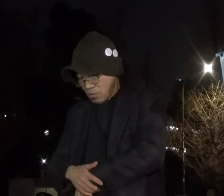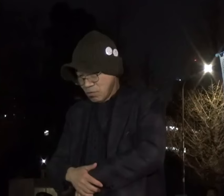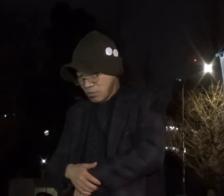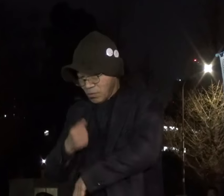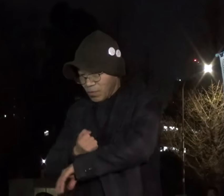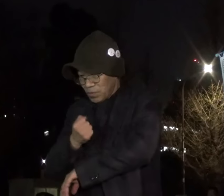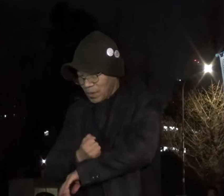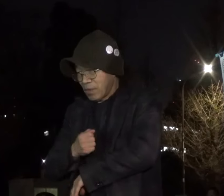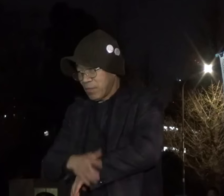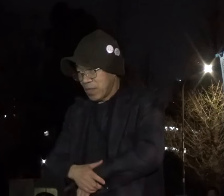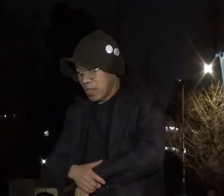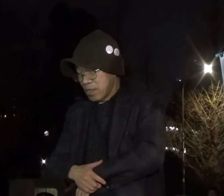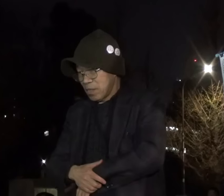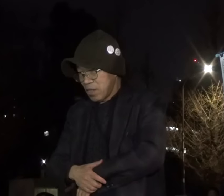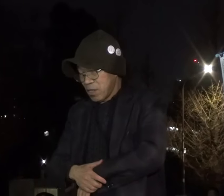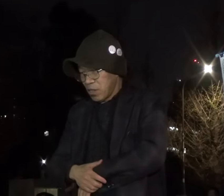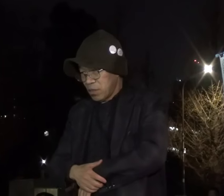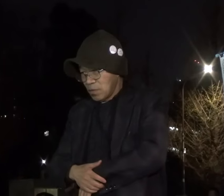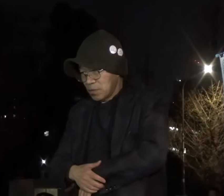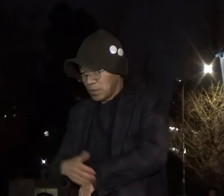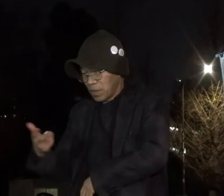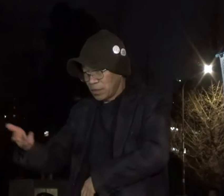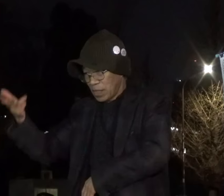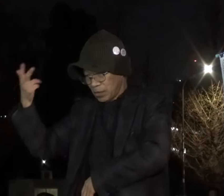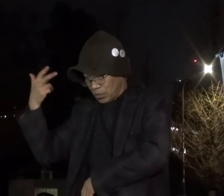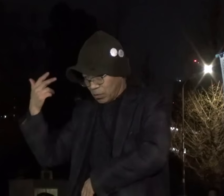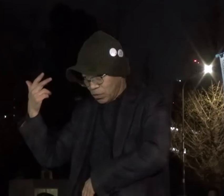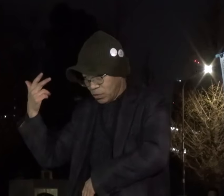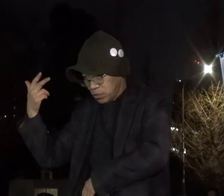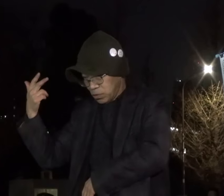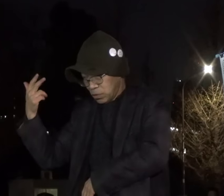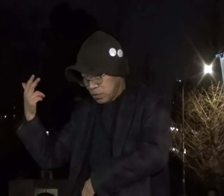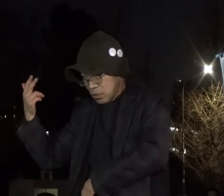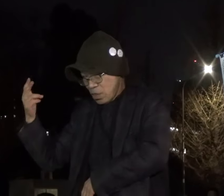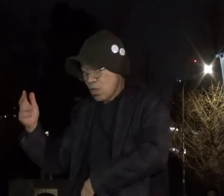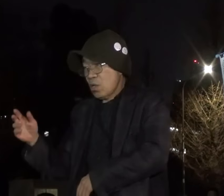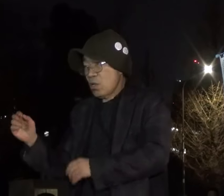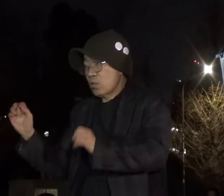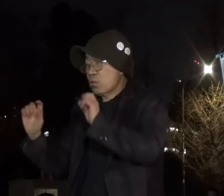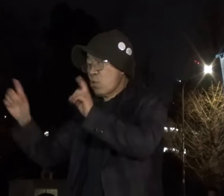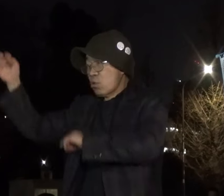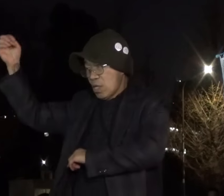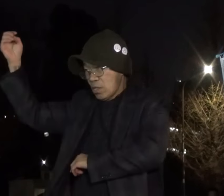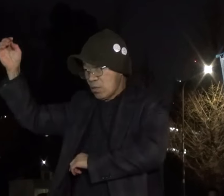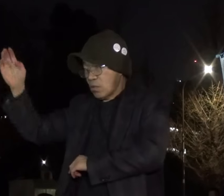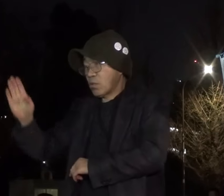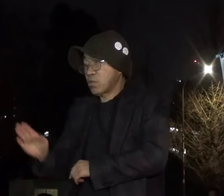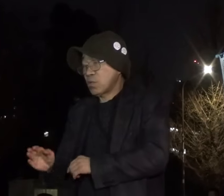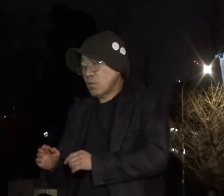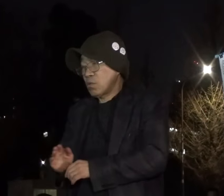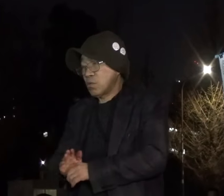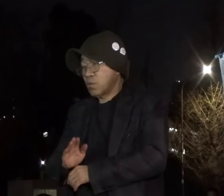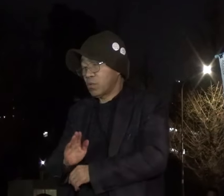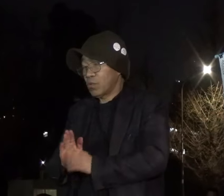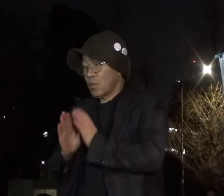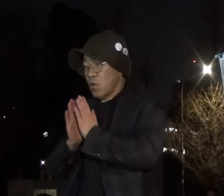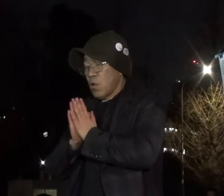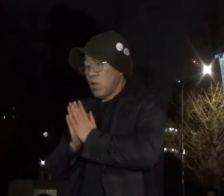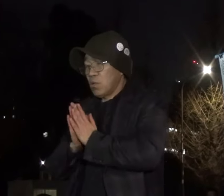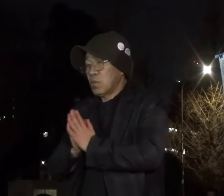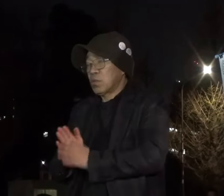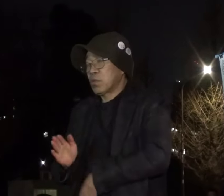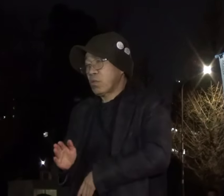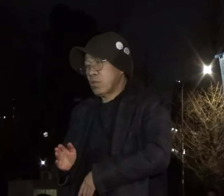ね、先週からいつも東電本店前抗議に夕方行くわけですけれども、ど